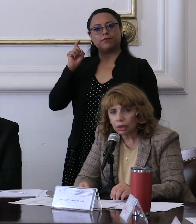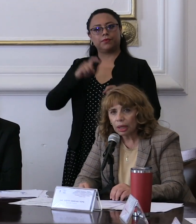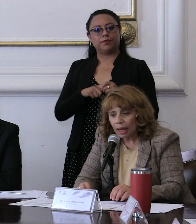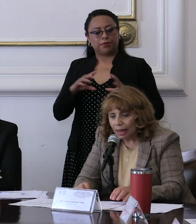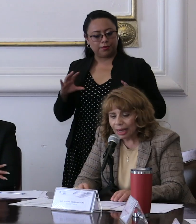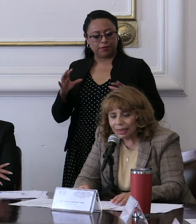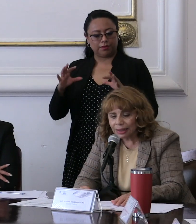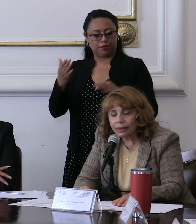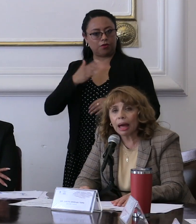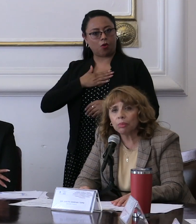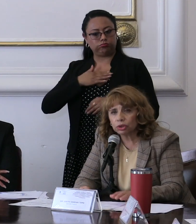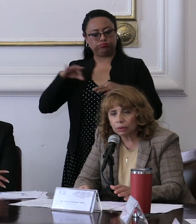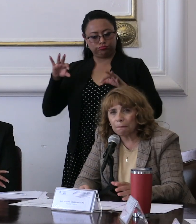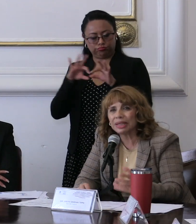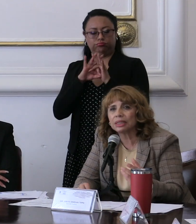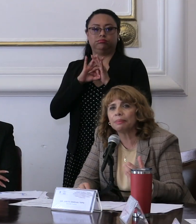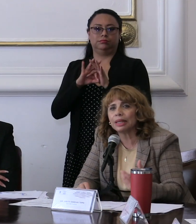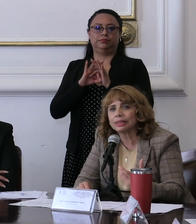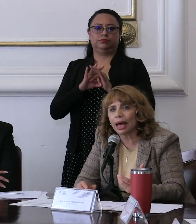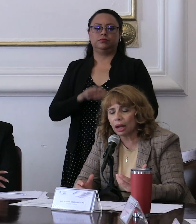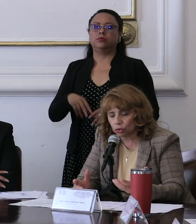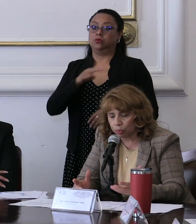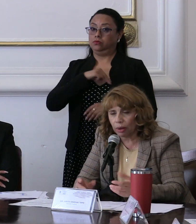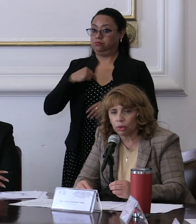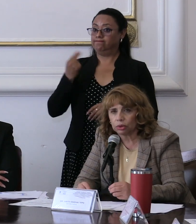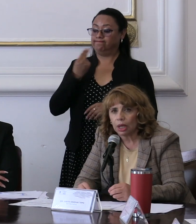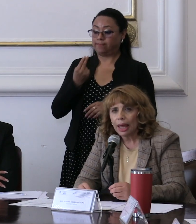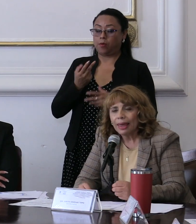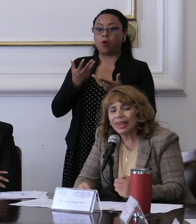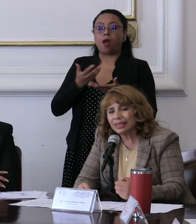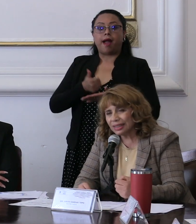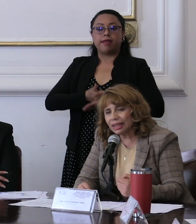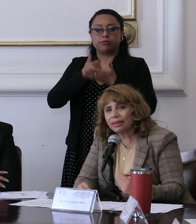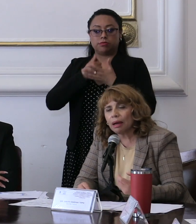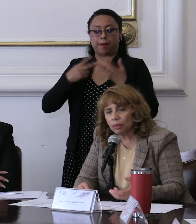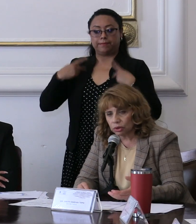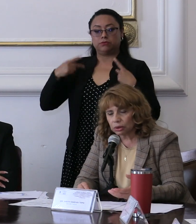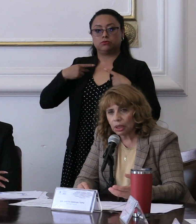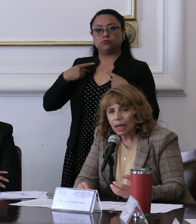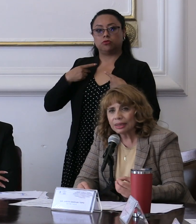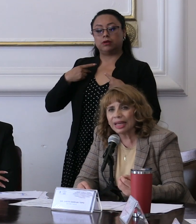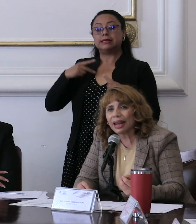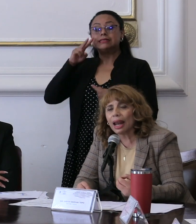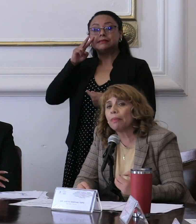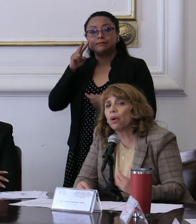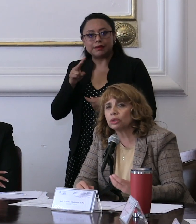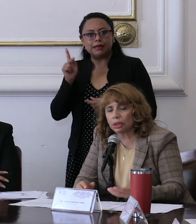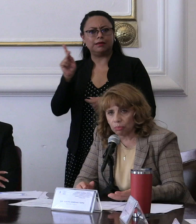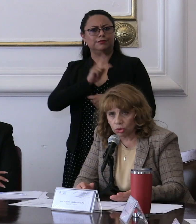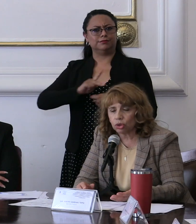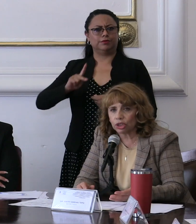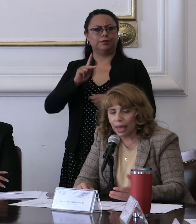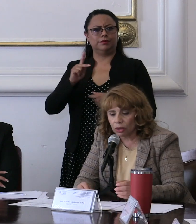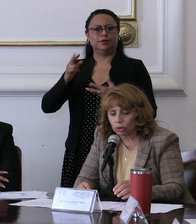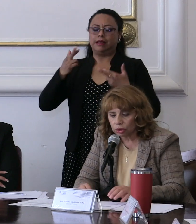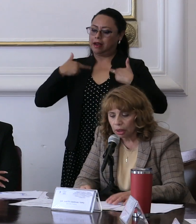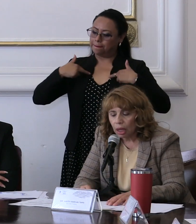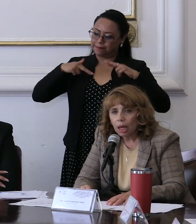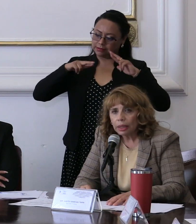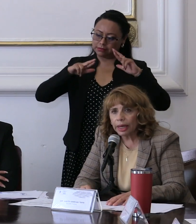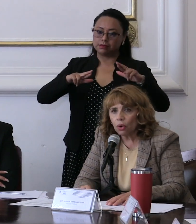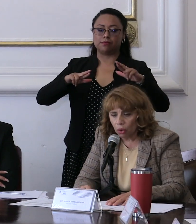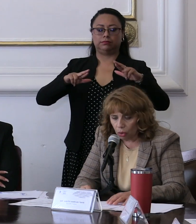nosotros. Necesitamos visibilizar a los pueblos, necesitamos ser la voz de muchos de